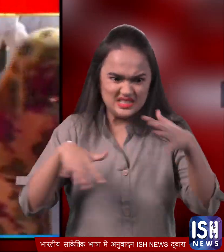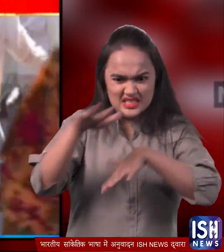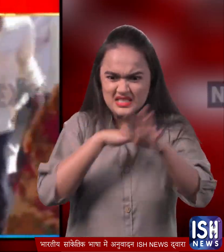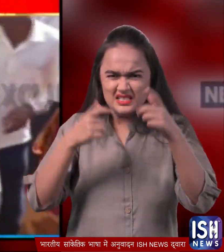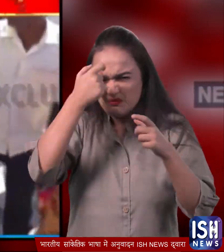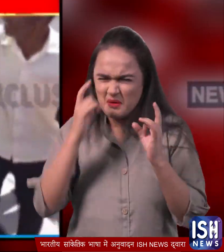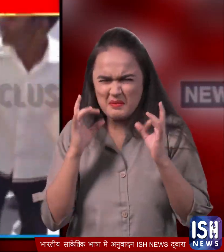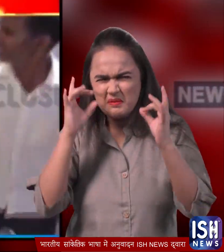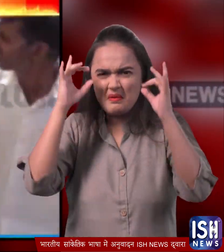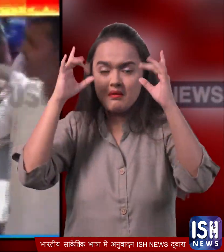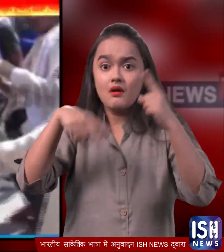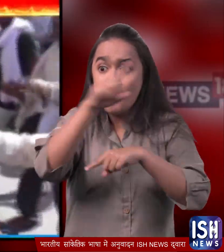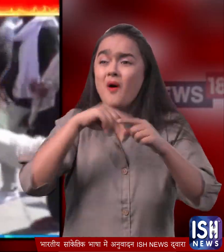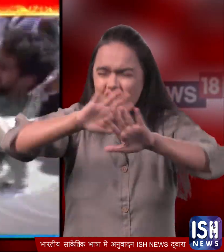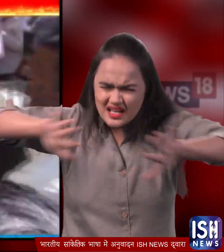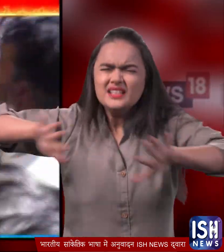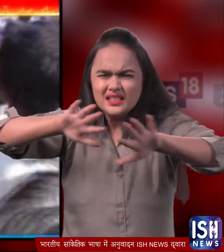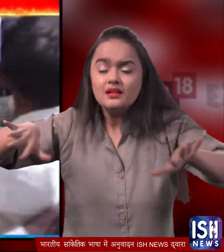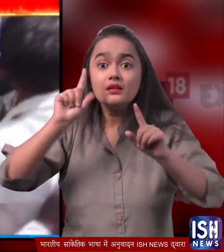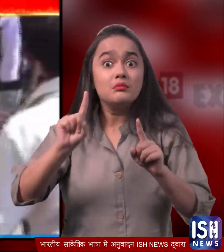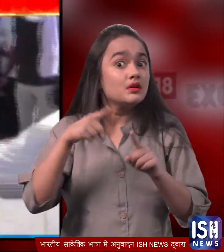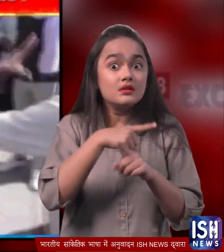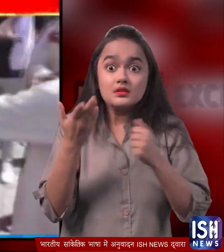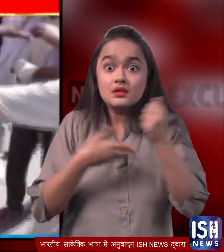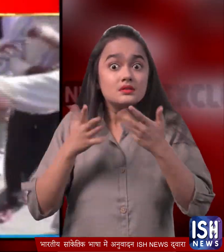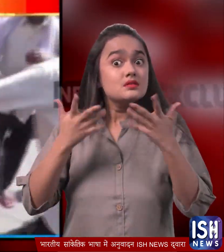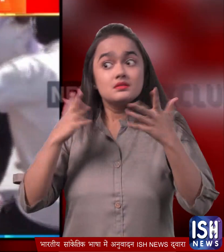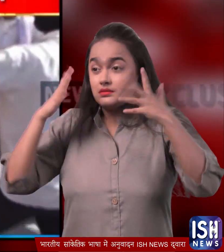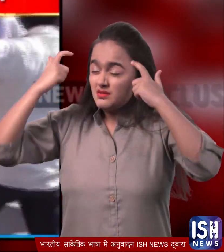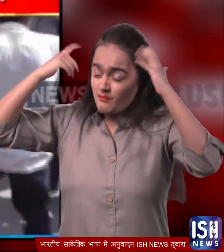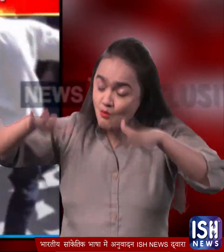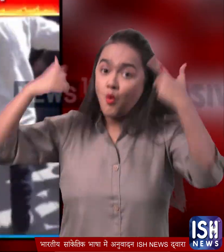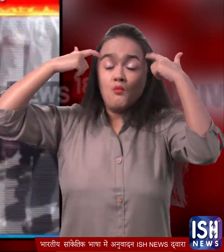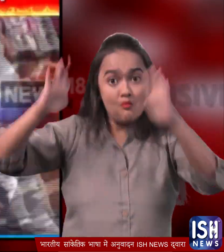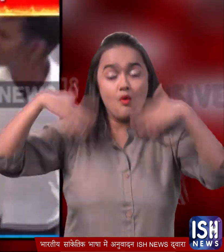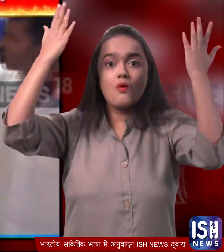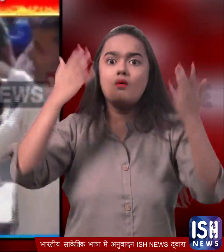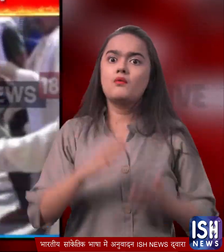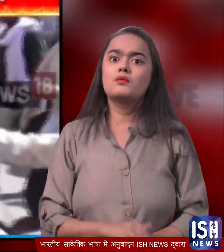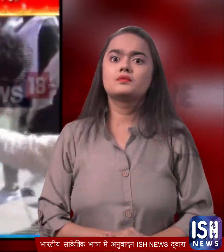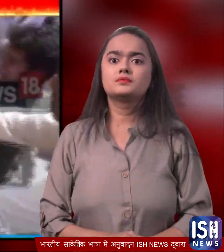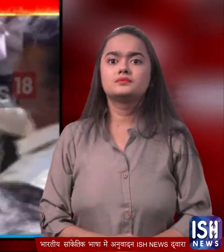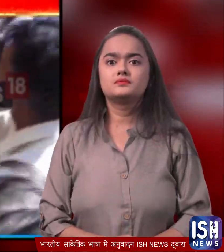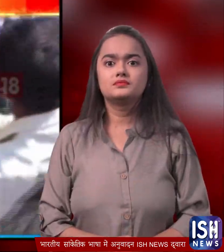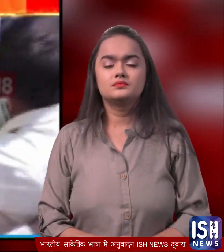हंगामा बढ़ता देख कुछ लोगों ने बीच बचाव की कोशिश की, लेकिन उन किसानों का गुस्सा तो 7वें आसमान पर था।